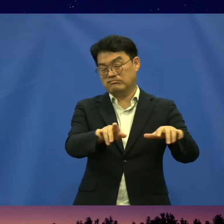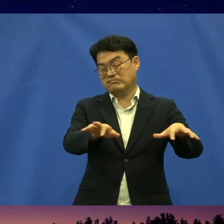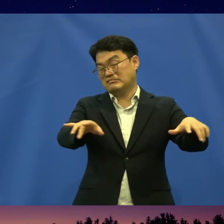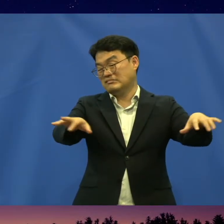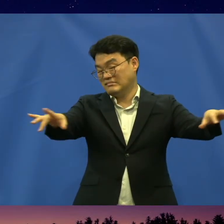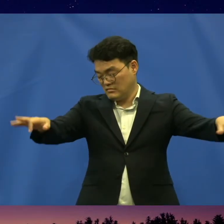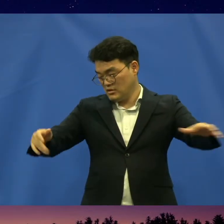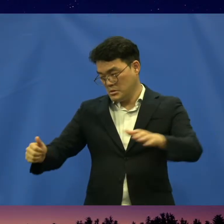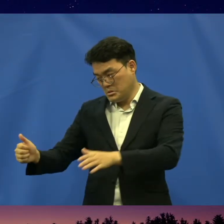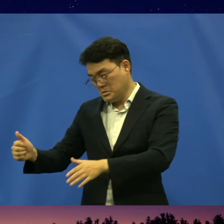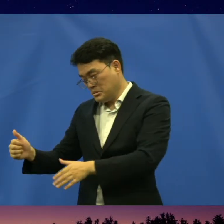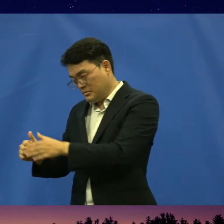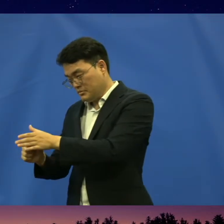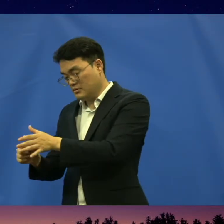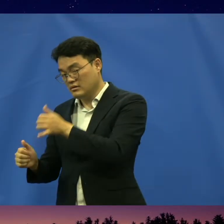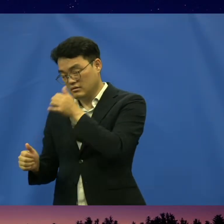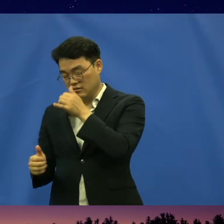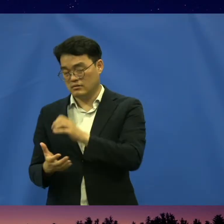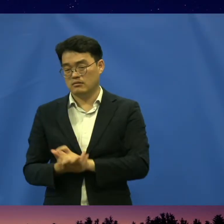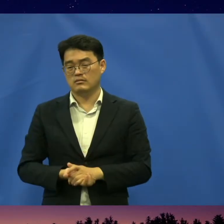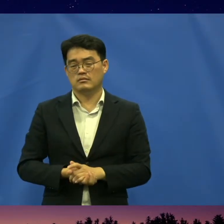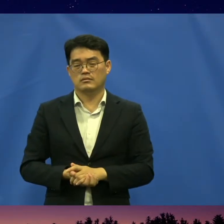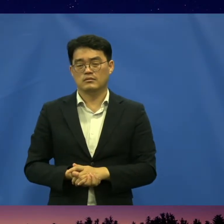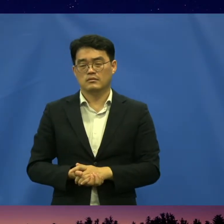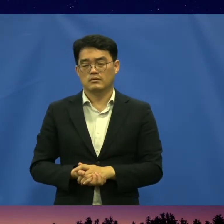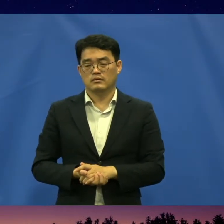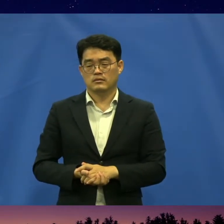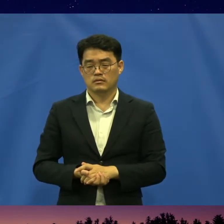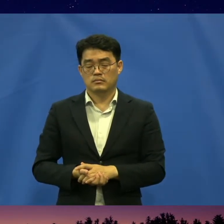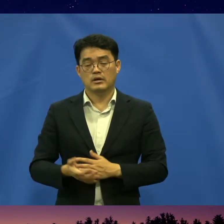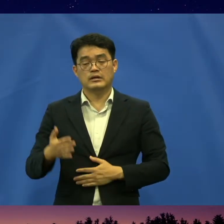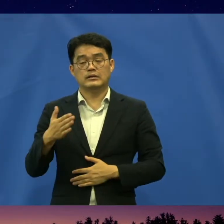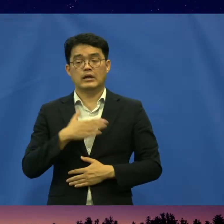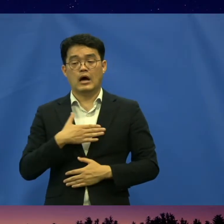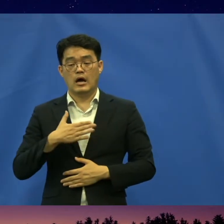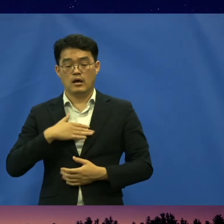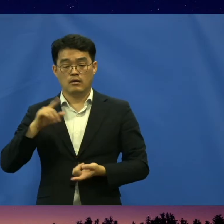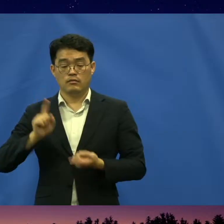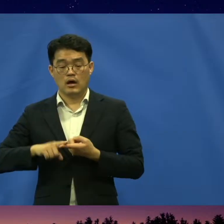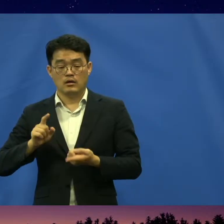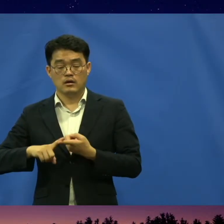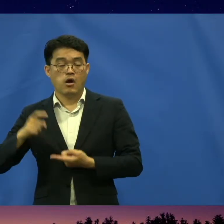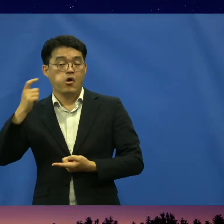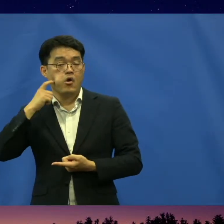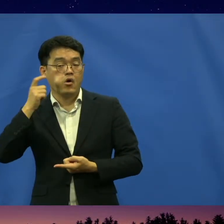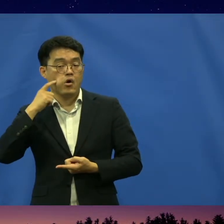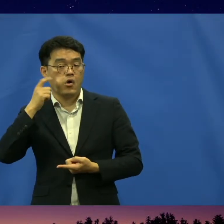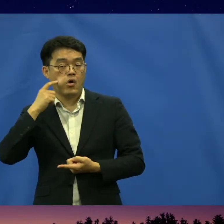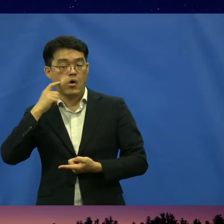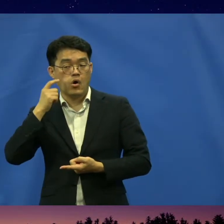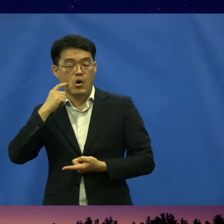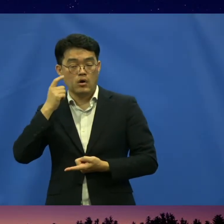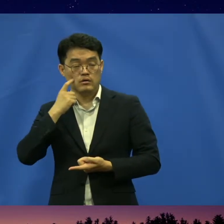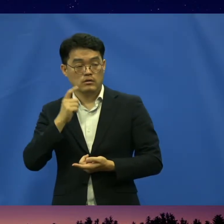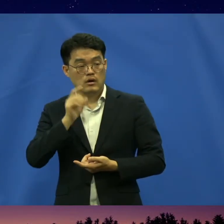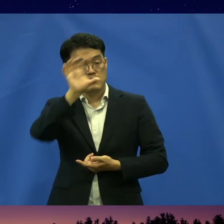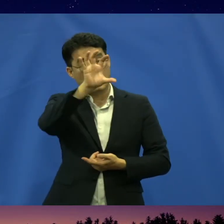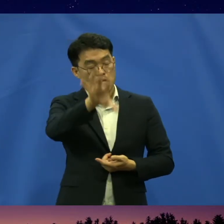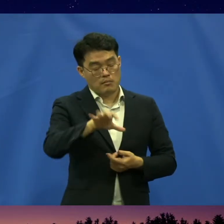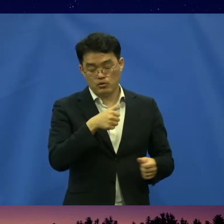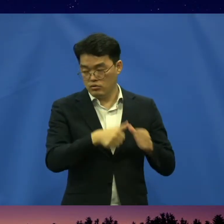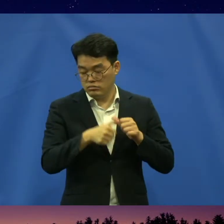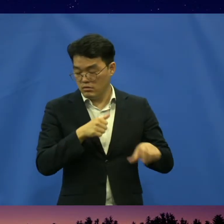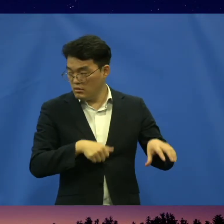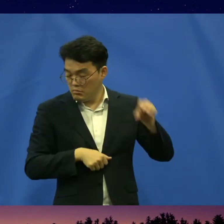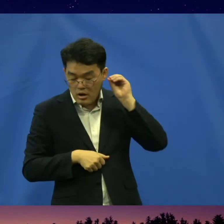여러분, 남의 소문은 몰라도 자신에 대한 중상모략이 담긴 소문들을 듣게 되면 어떻게 반응할 건가요? 여러분, 경중의 차이가 있겠지만 그런